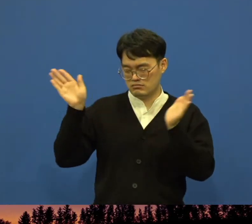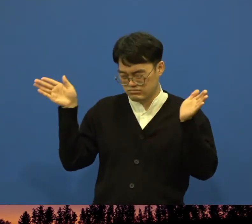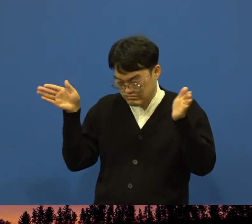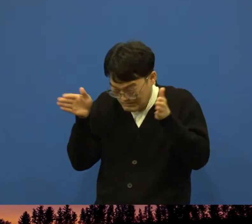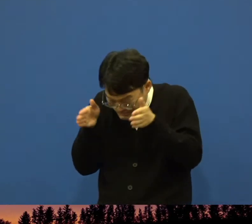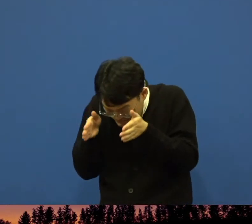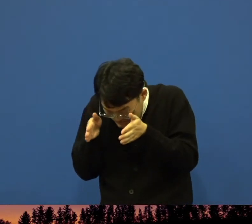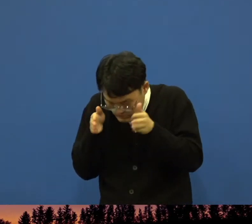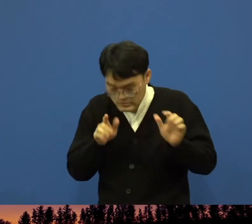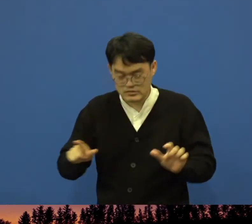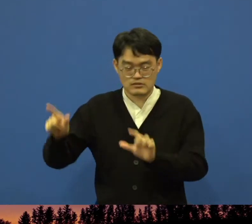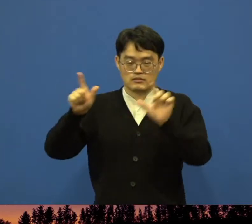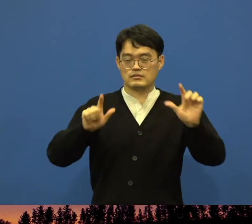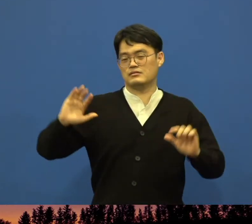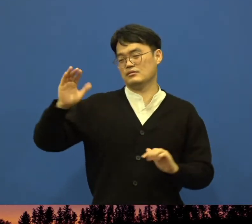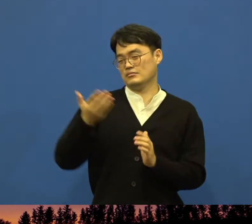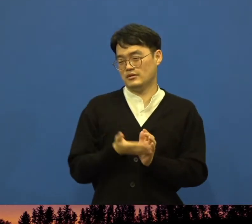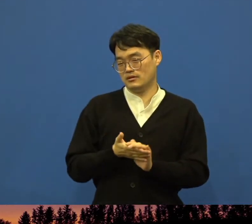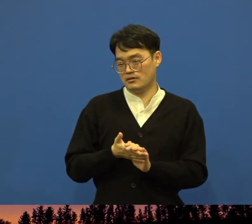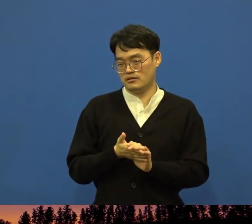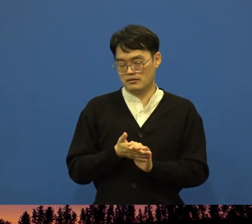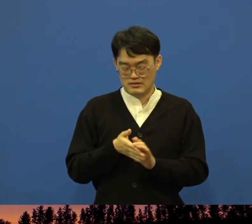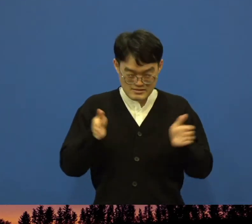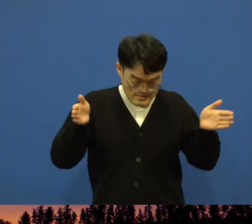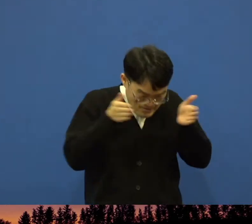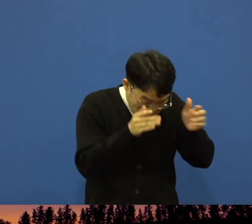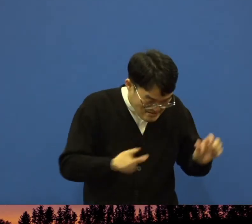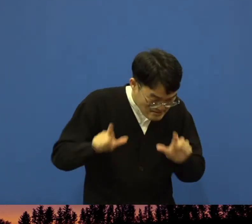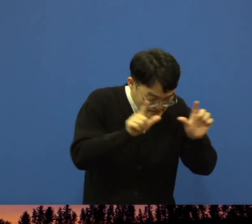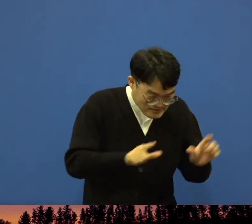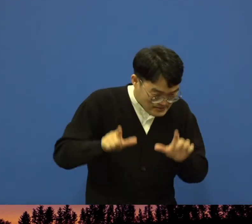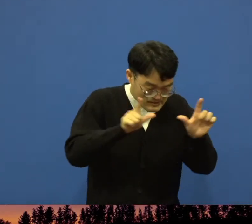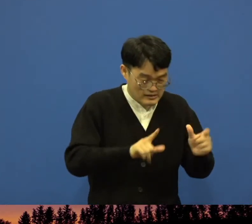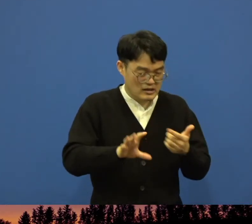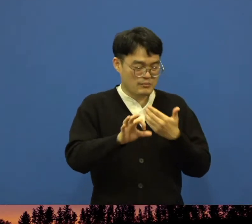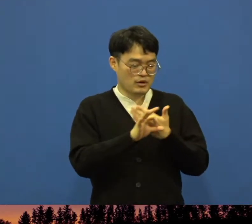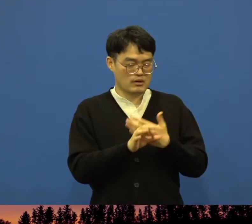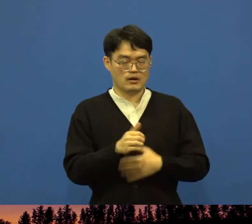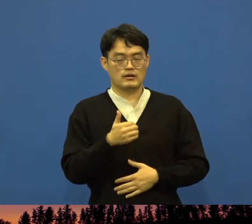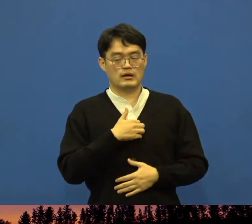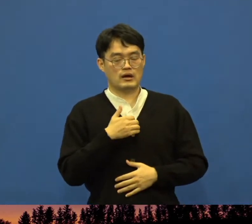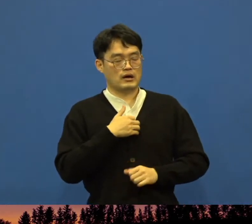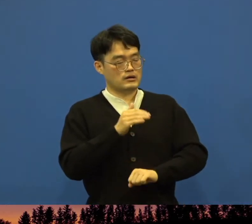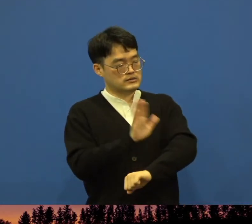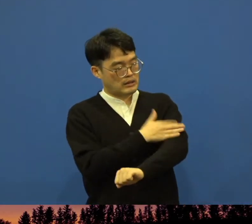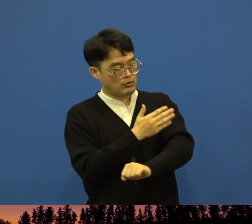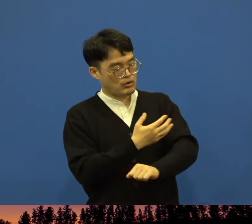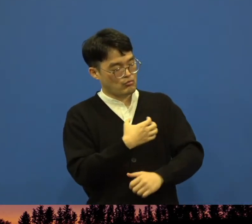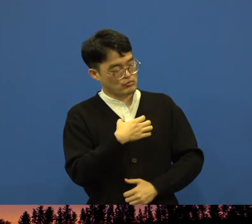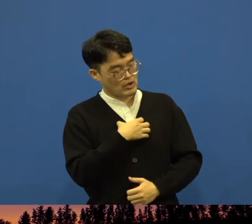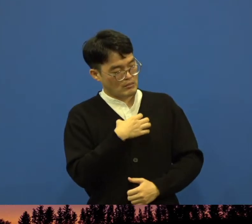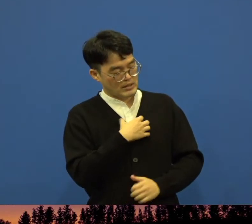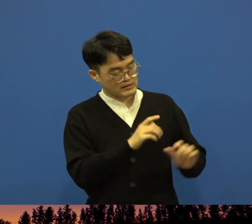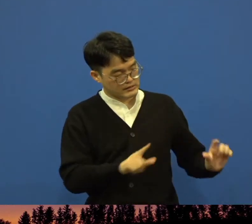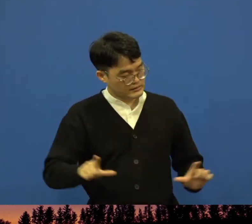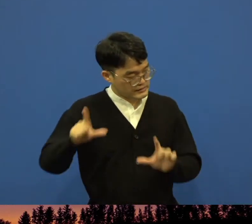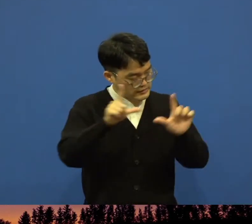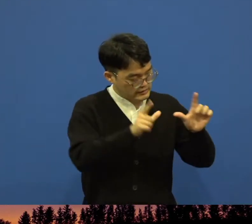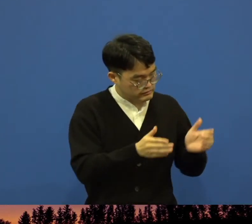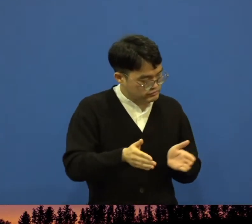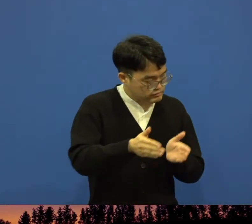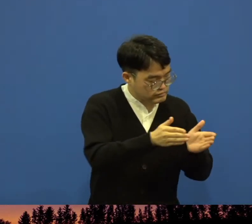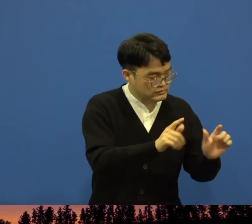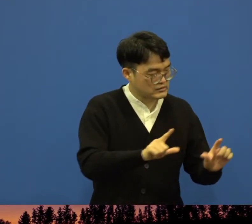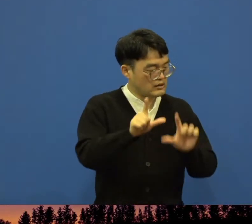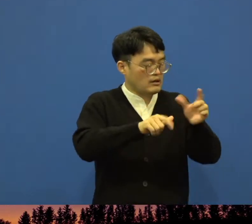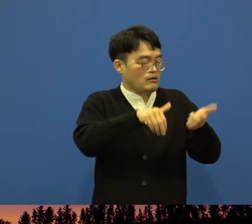그게 어딘가 쏠려서 가다 보면 자기가 얼마나 위험한 삶을 살고 있는지, 내가 얼마나 후회하는 인생을